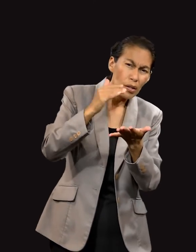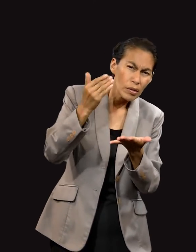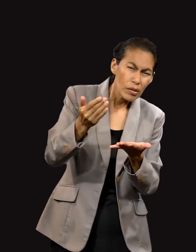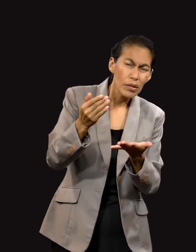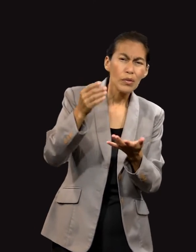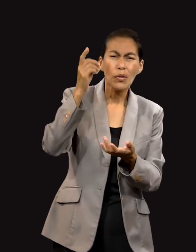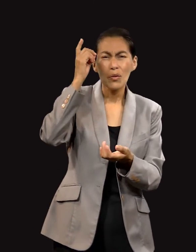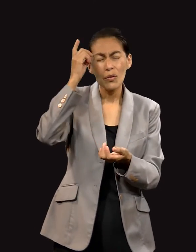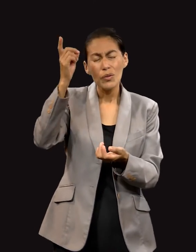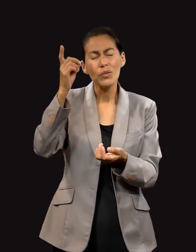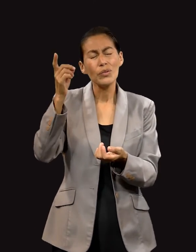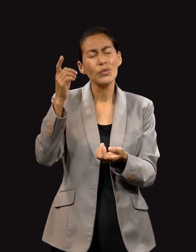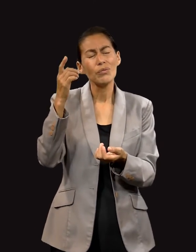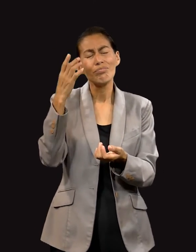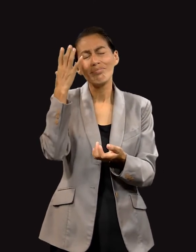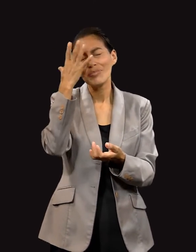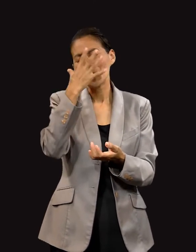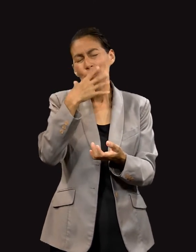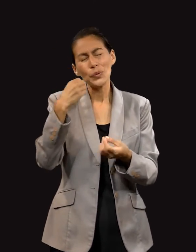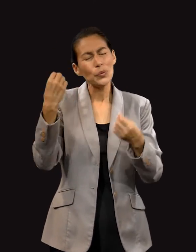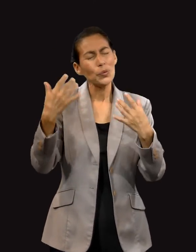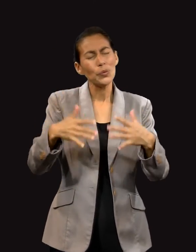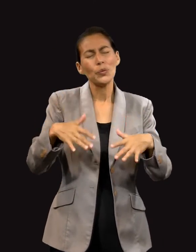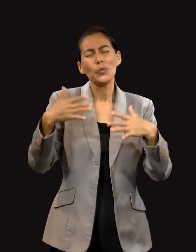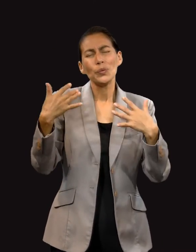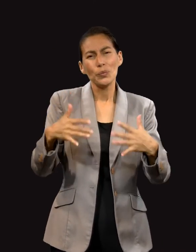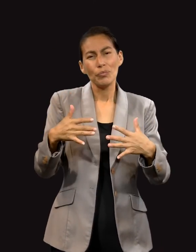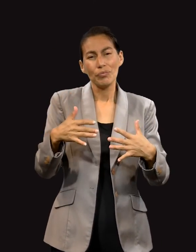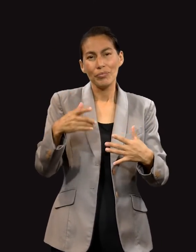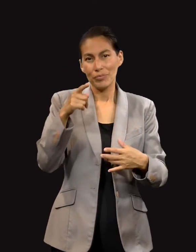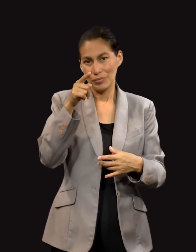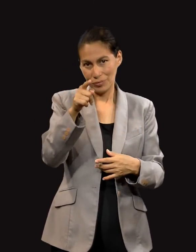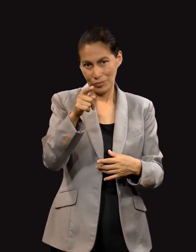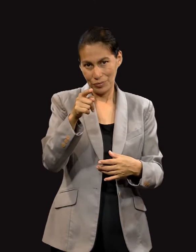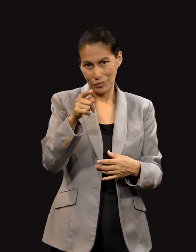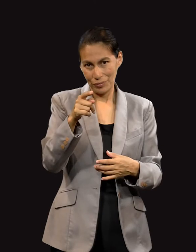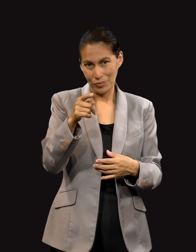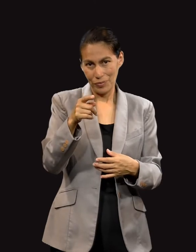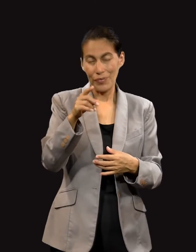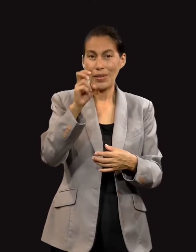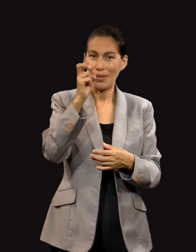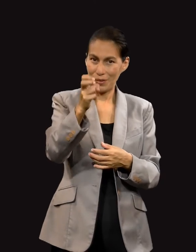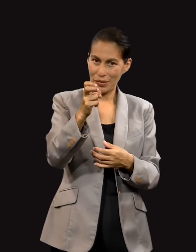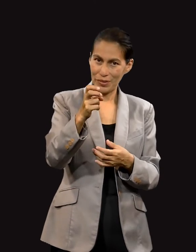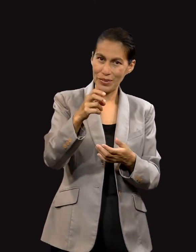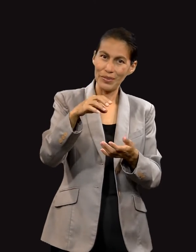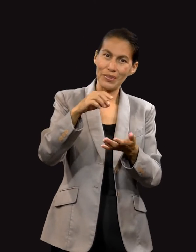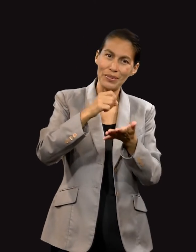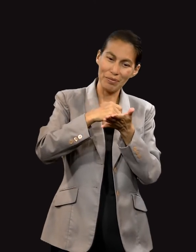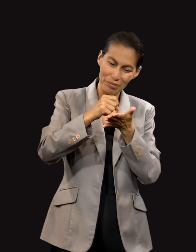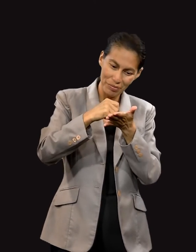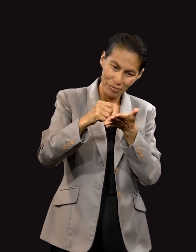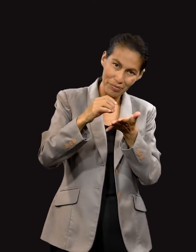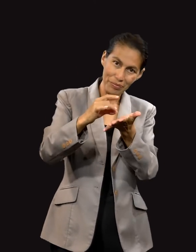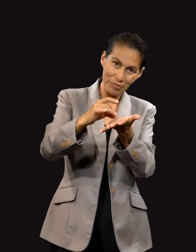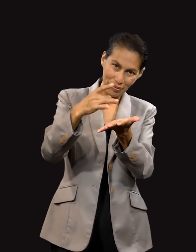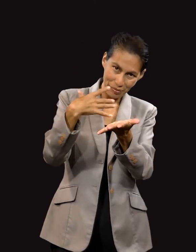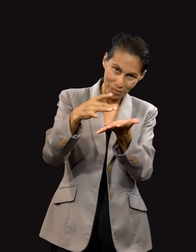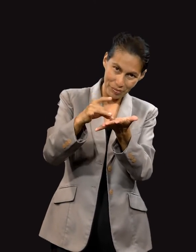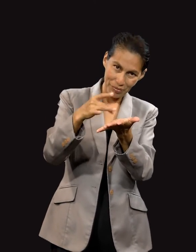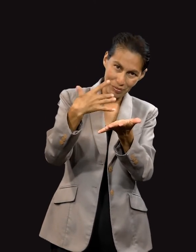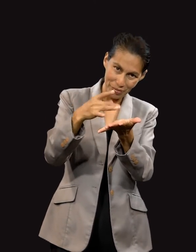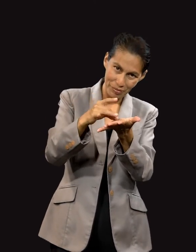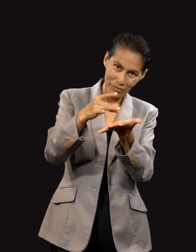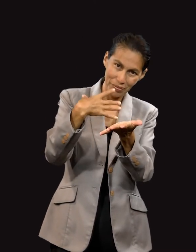tienes un agradecimiento porque Dios ha hecho maravillas contigo, pues ve, escribe tu agradecimiento